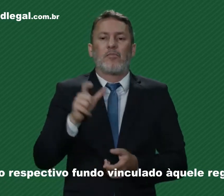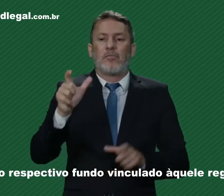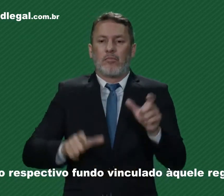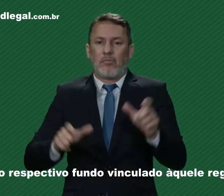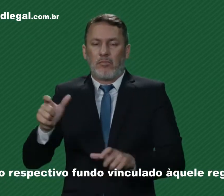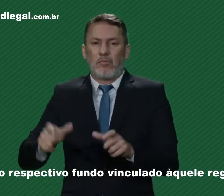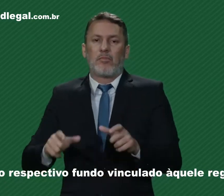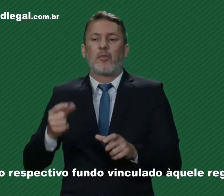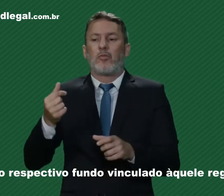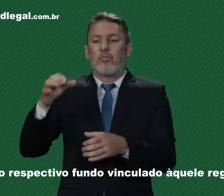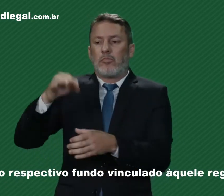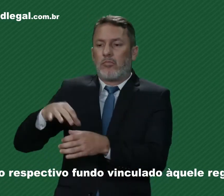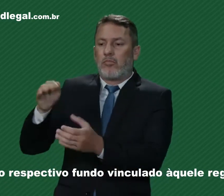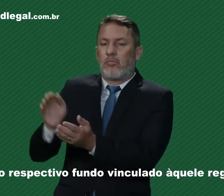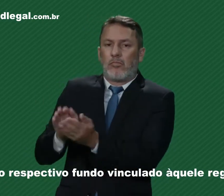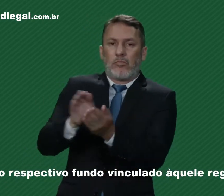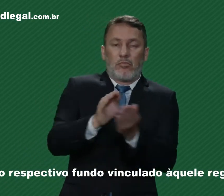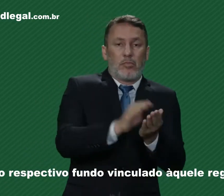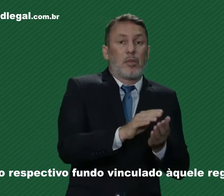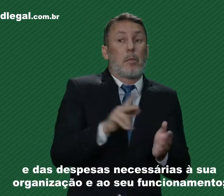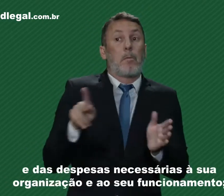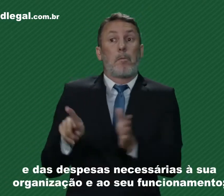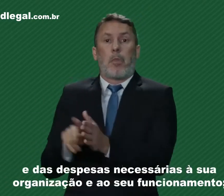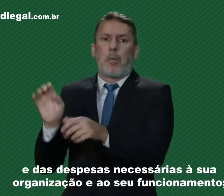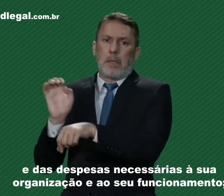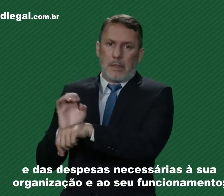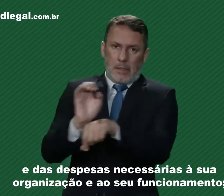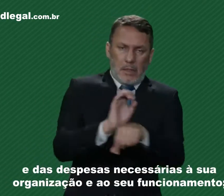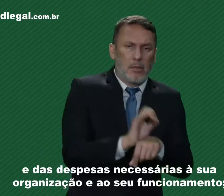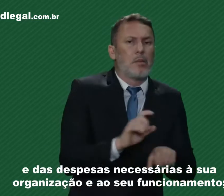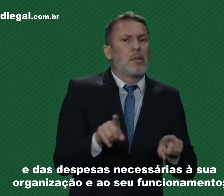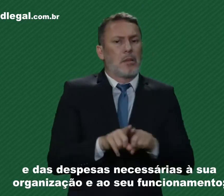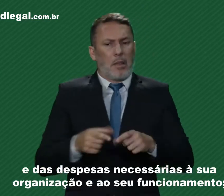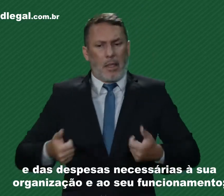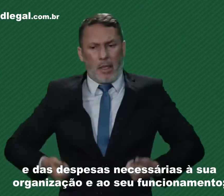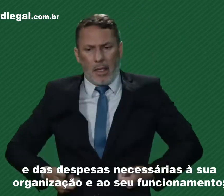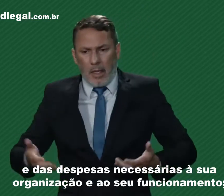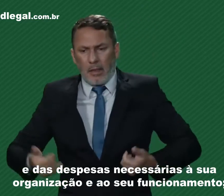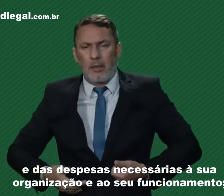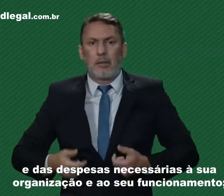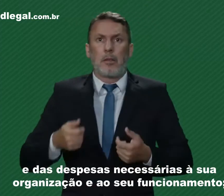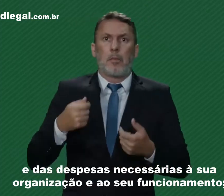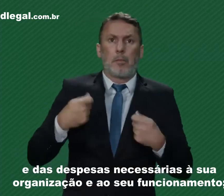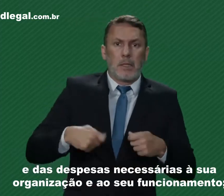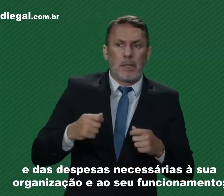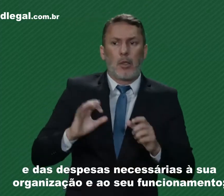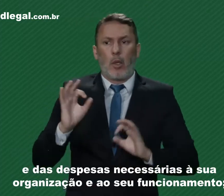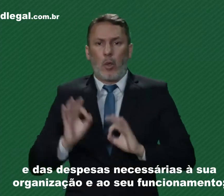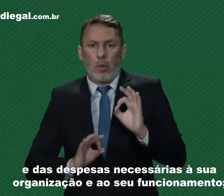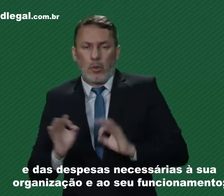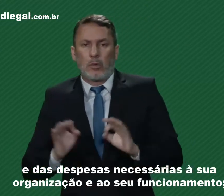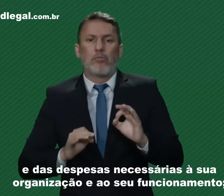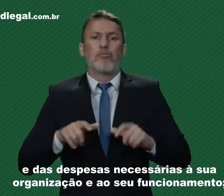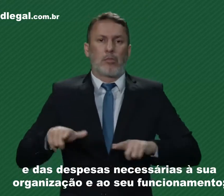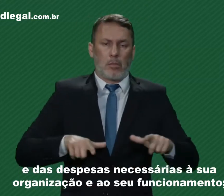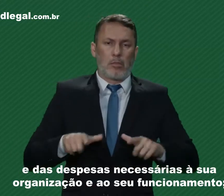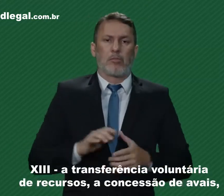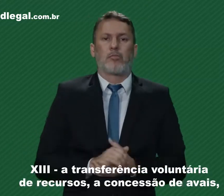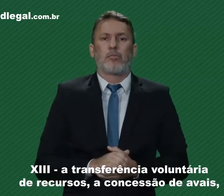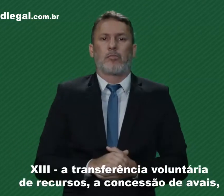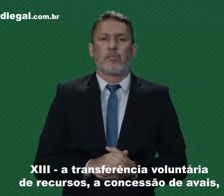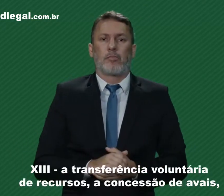previdenciários do respectivo fundo vinculado àquele regime e das despesas necessárias à sua organização e ao seu